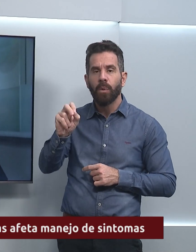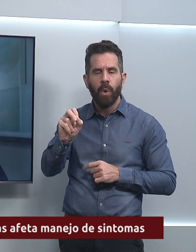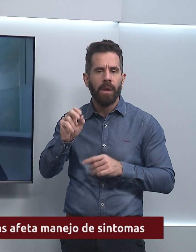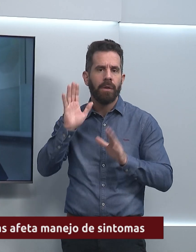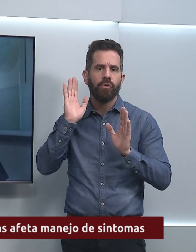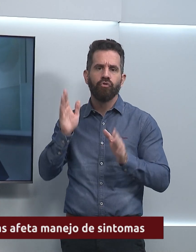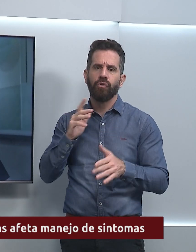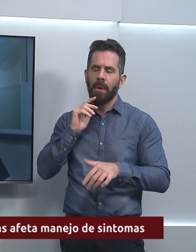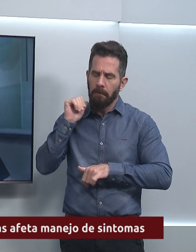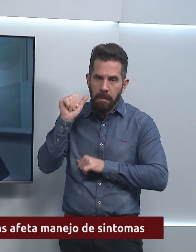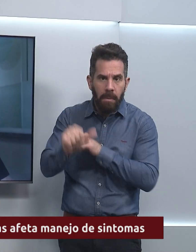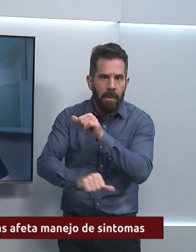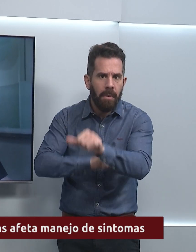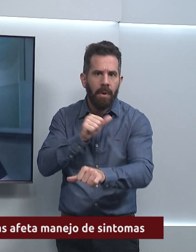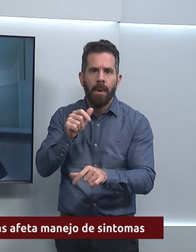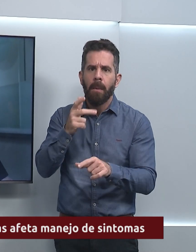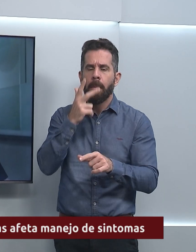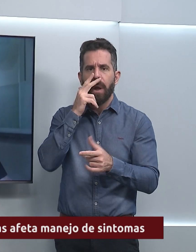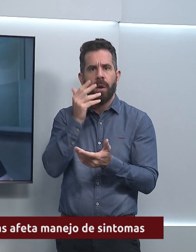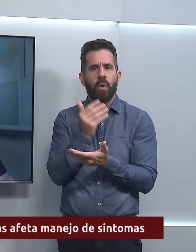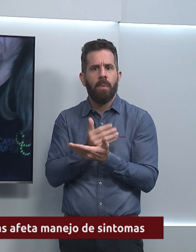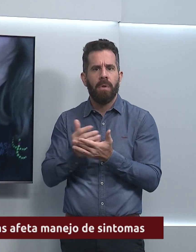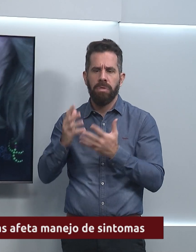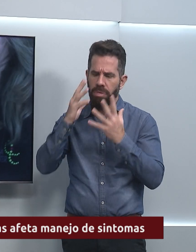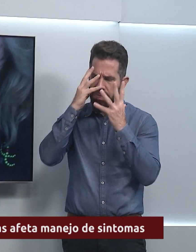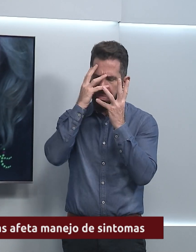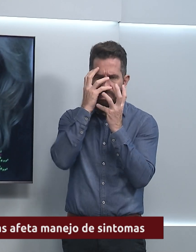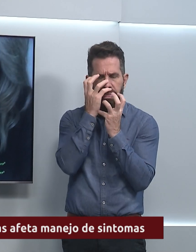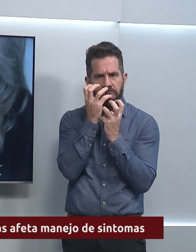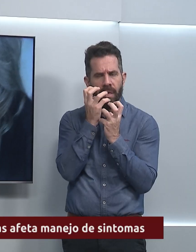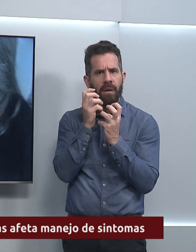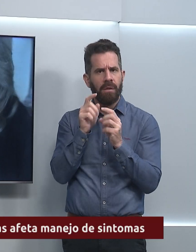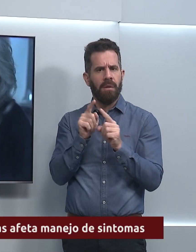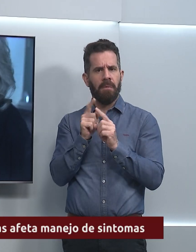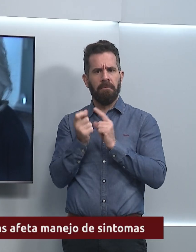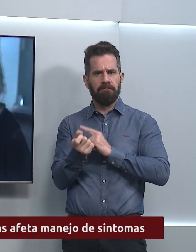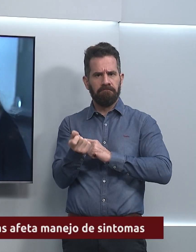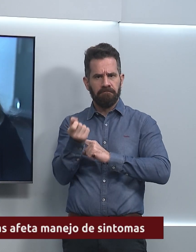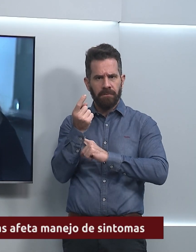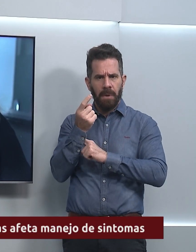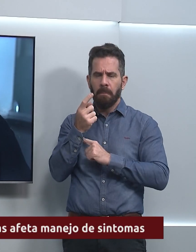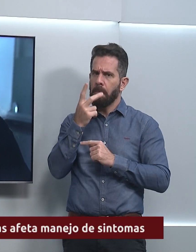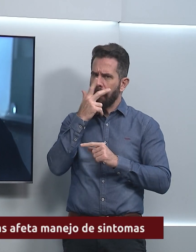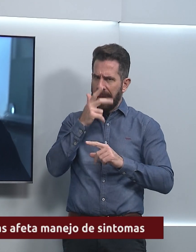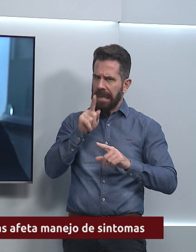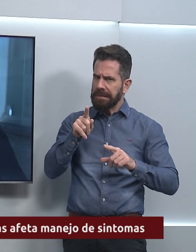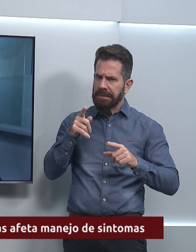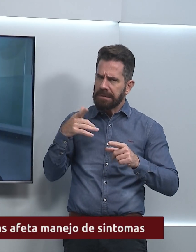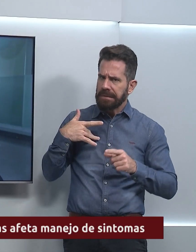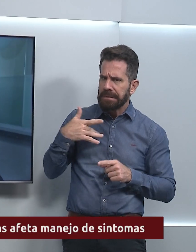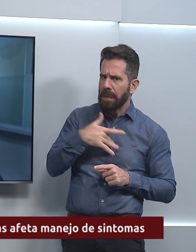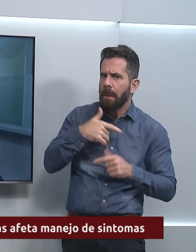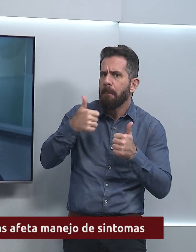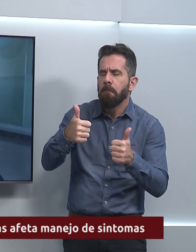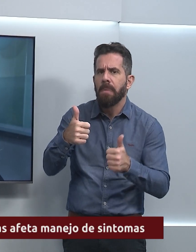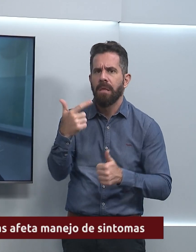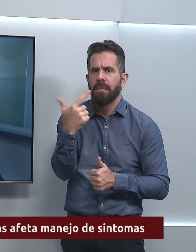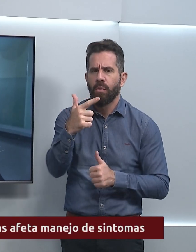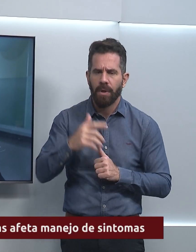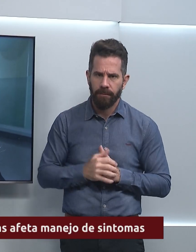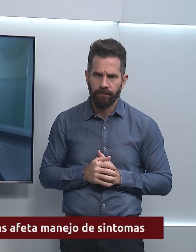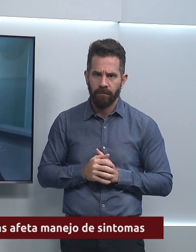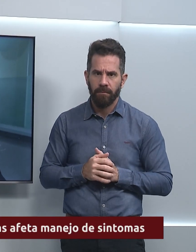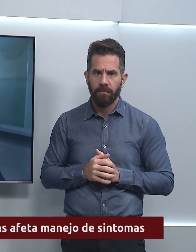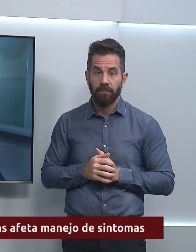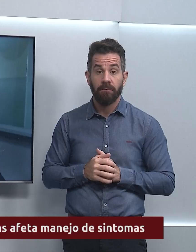envelhecimento precoce e o surgimento de crises no rosto acenderam o alerta de que algo não ia bem. Foi difícil